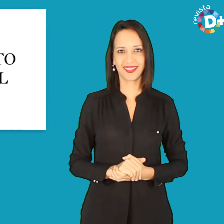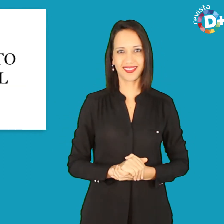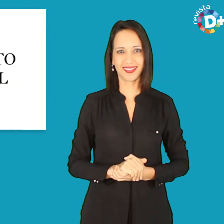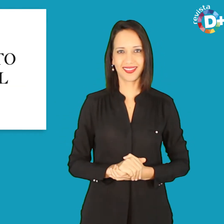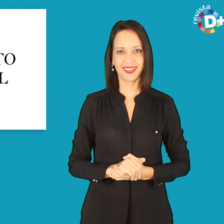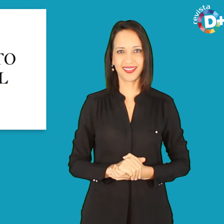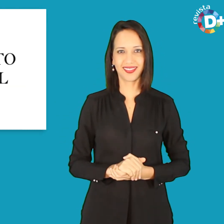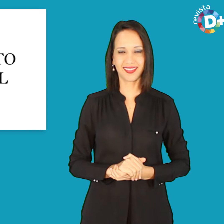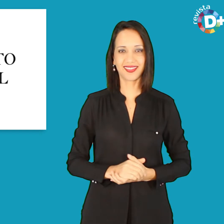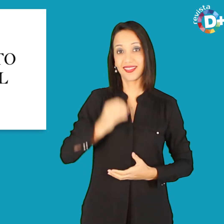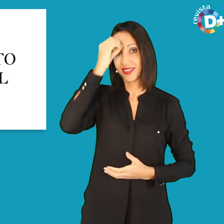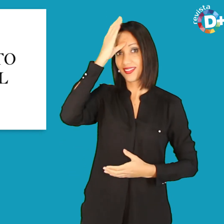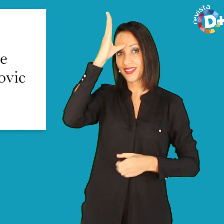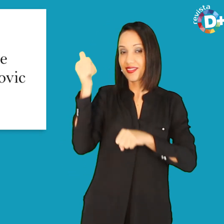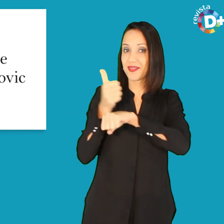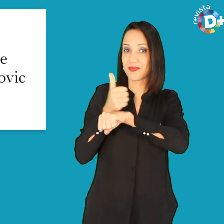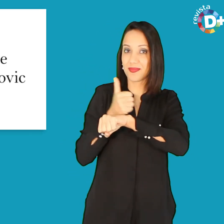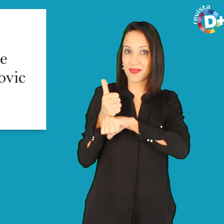Conhecimento profissional. Milene